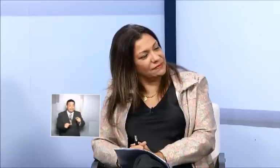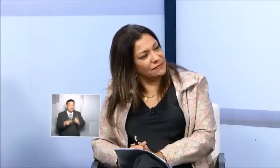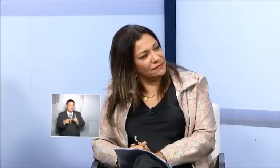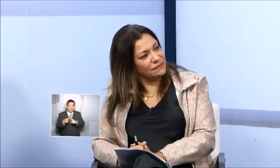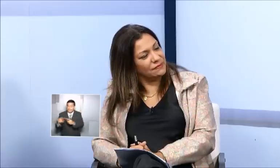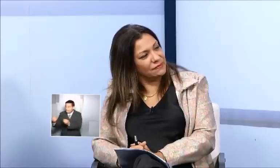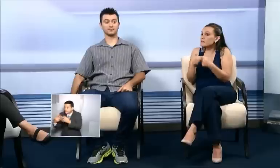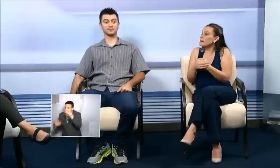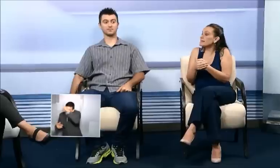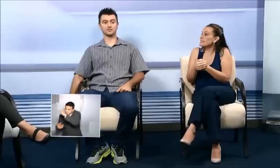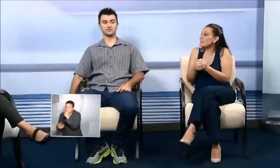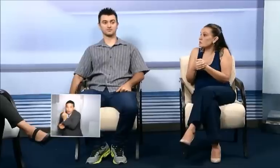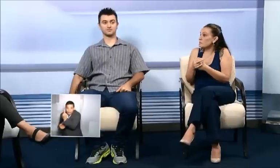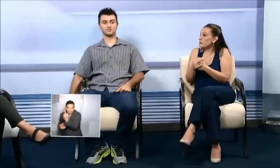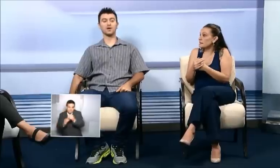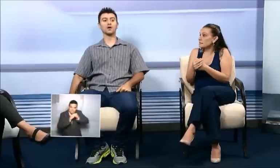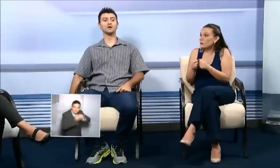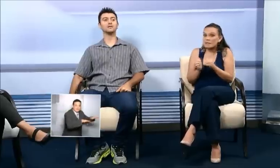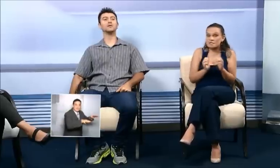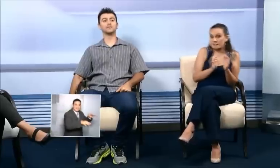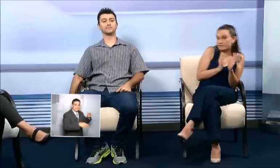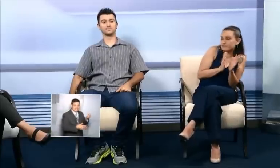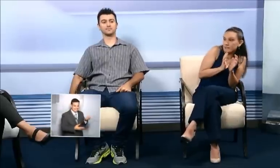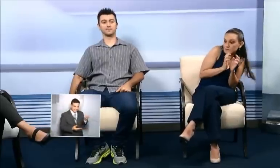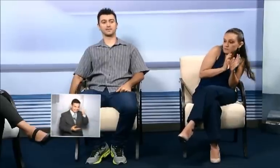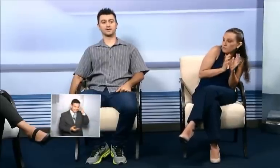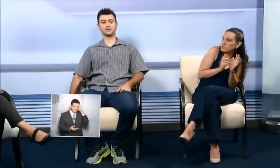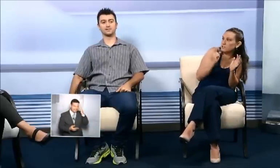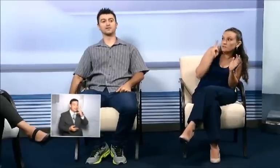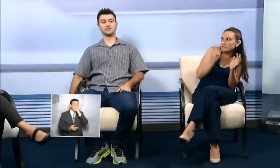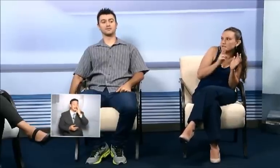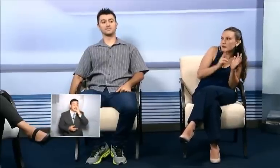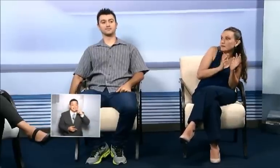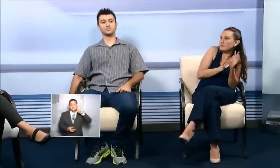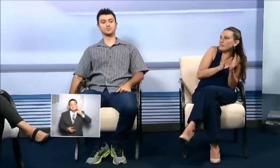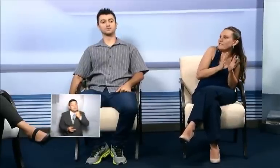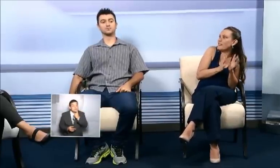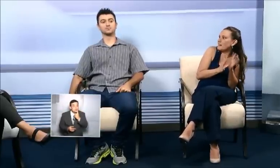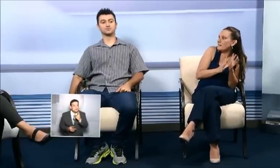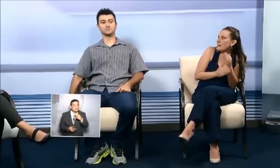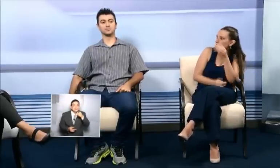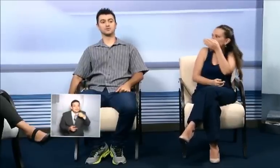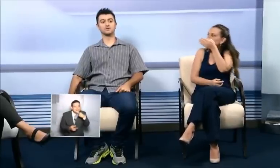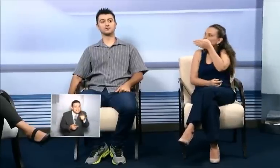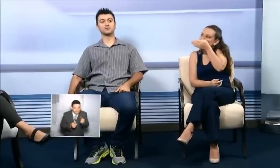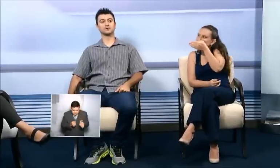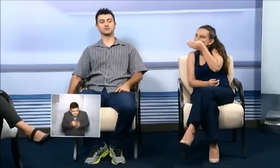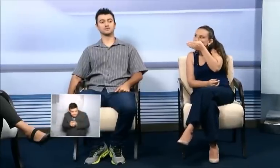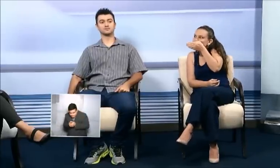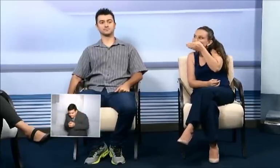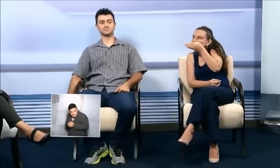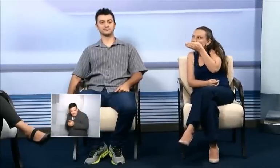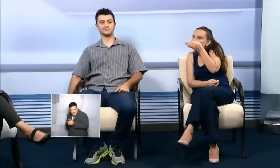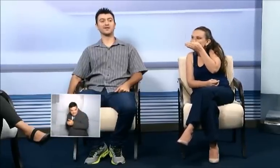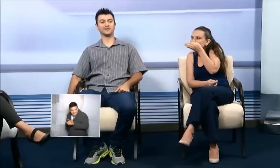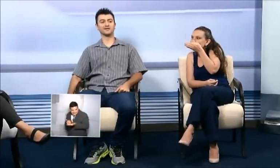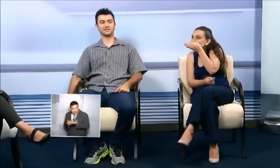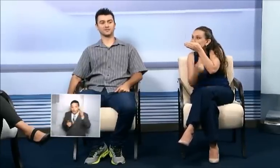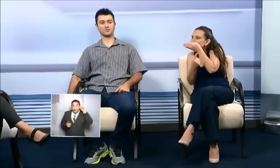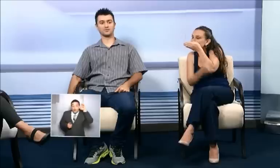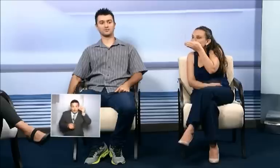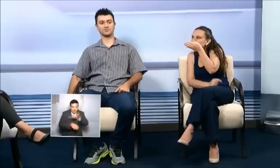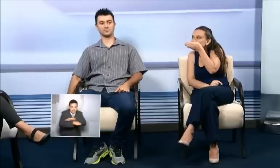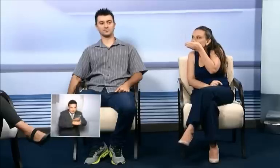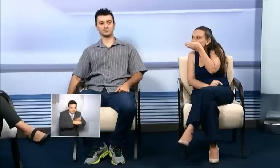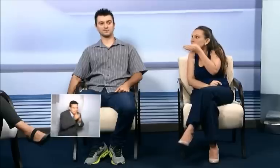informação... Porque o surdo é difícil guardar segredo, porque se alguém estiver falando escondidinho, é visual, ele vai ver. A gente não consegue esconder e falar escondido, o